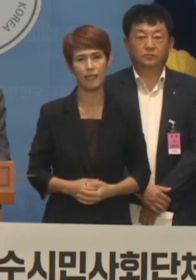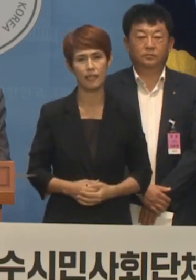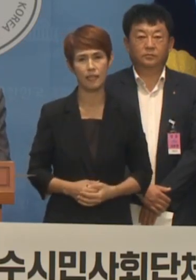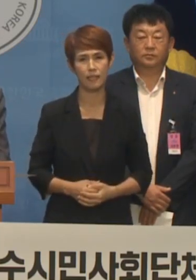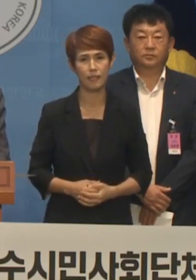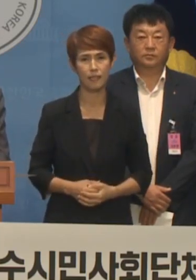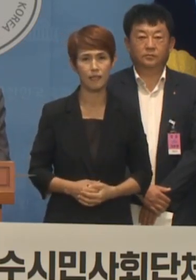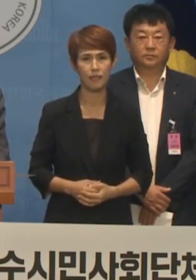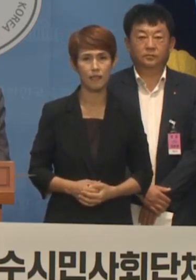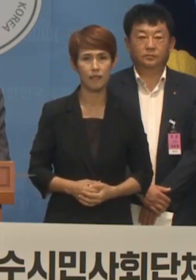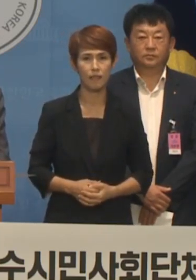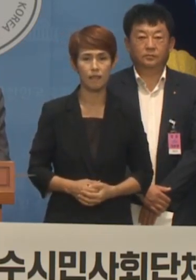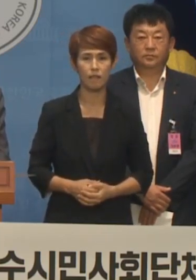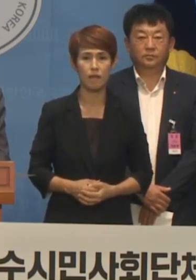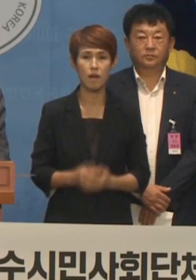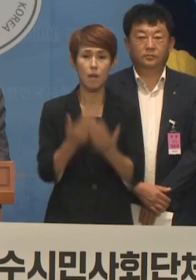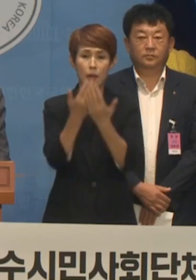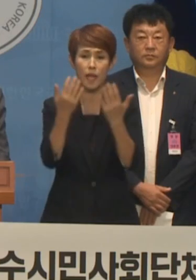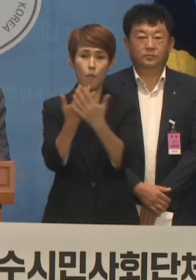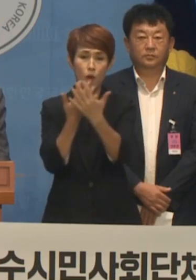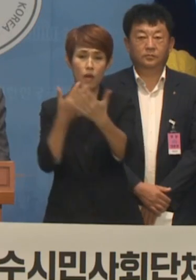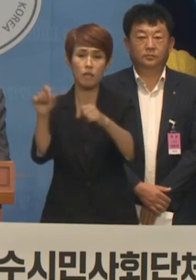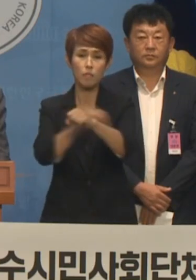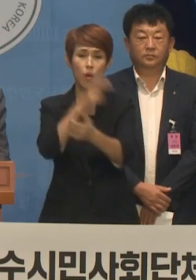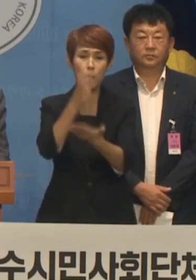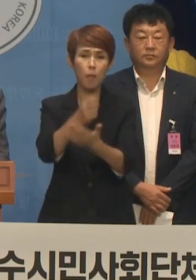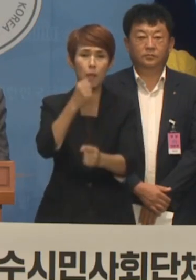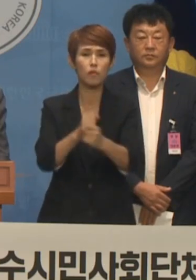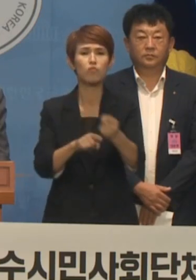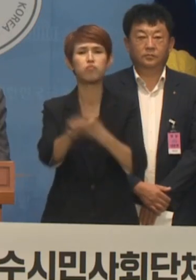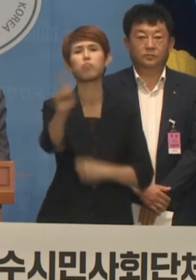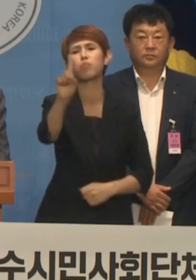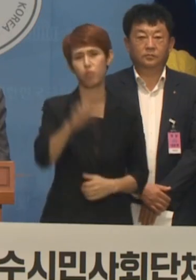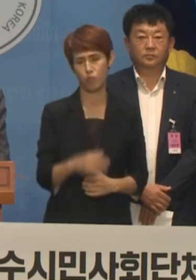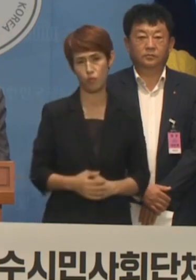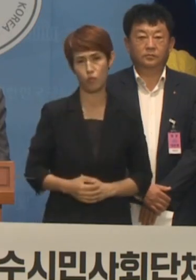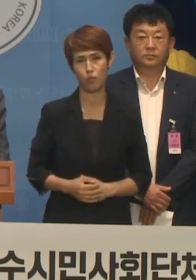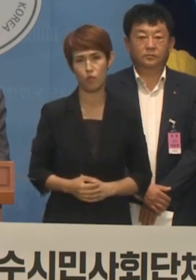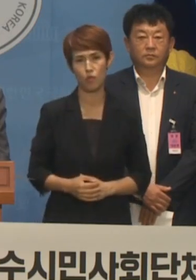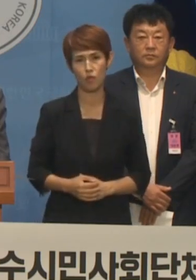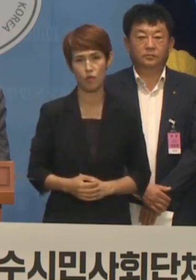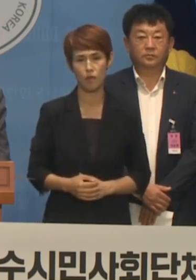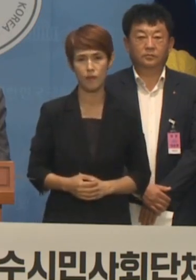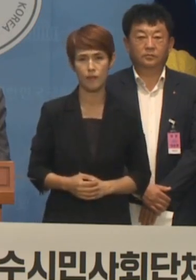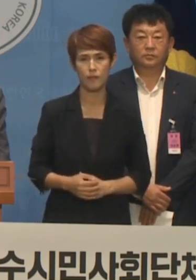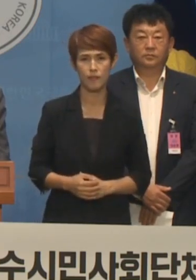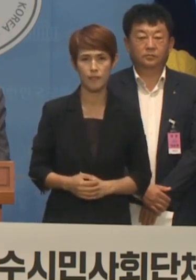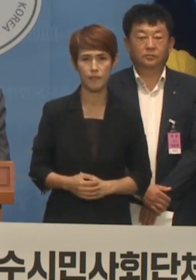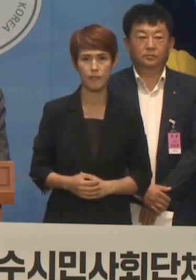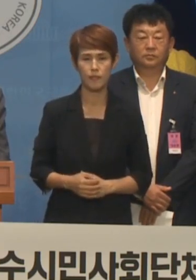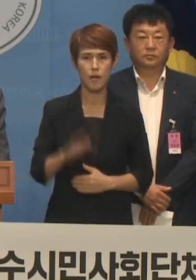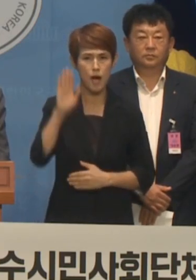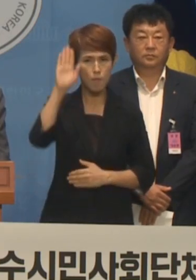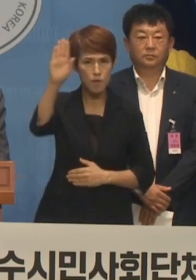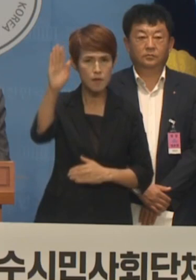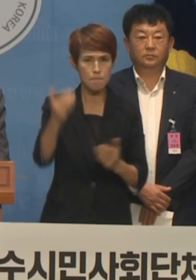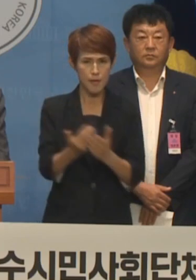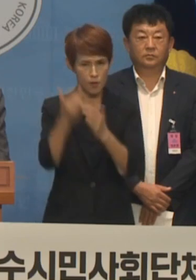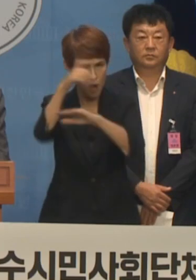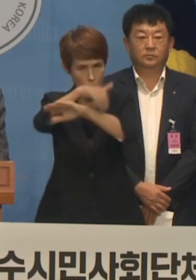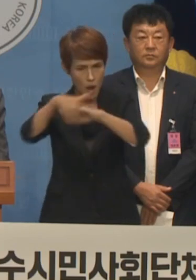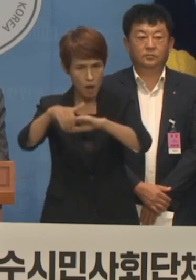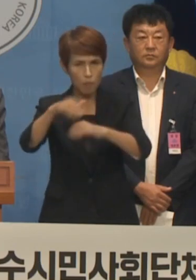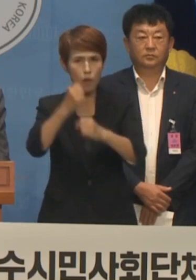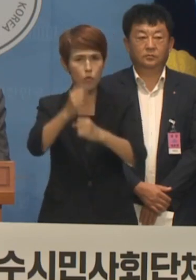이러려면 지난 박람회 특별법을 왜 개정하였으며 마스터 플랜을 통한 중장기 발전 계획 수립은 왜